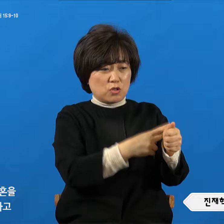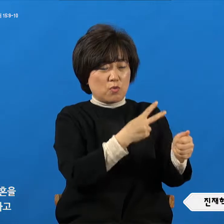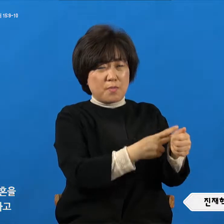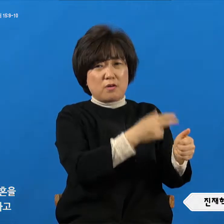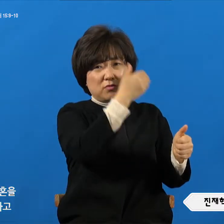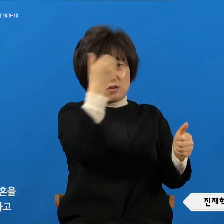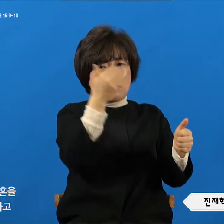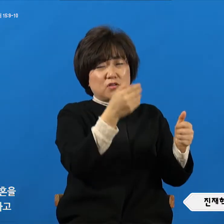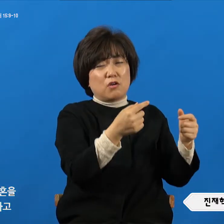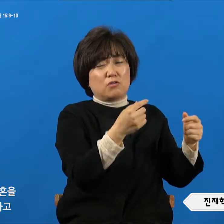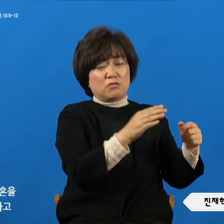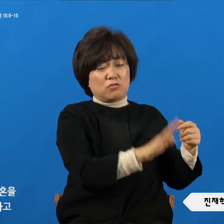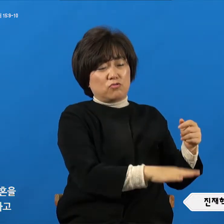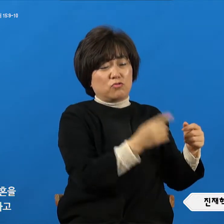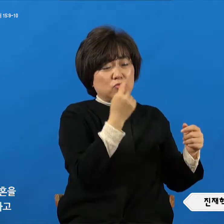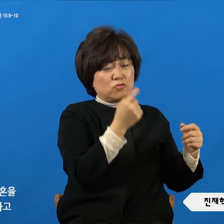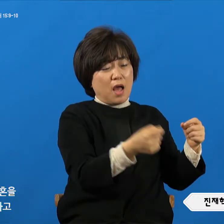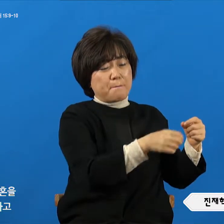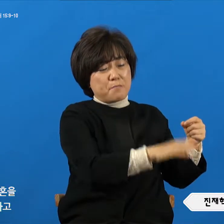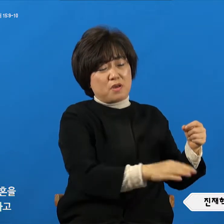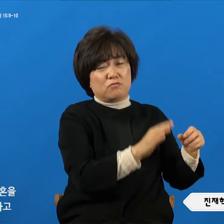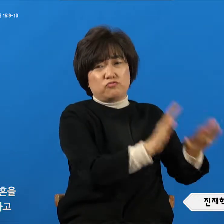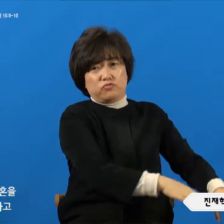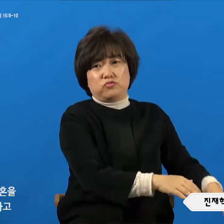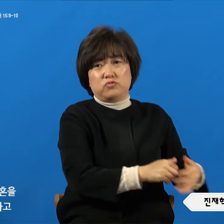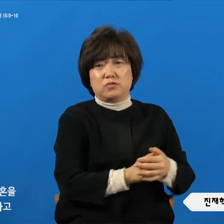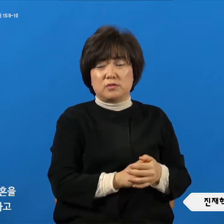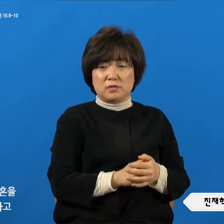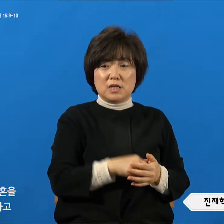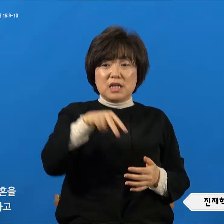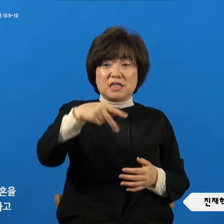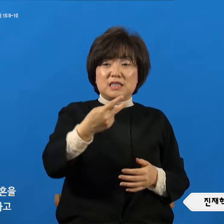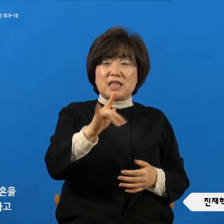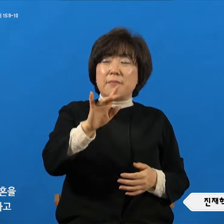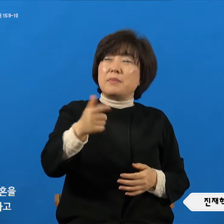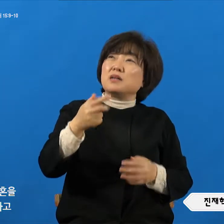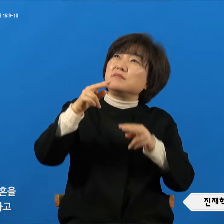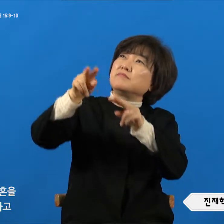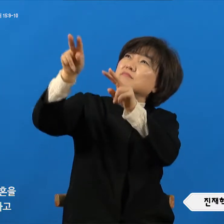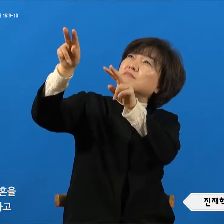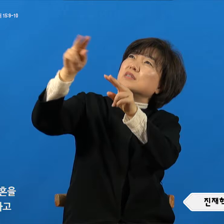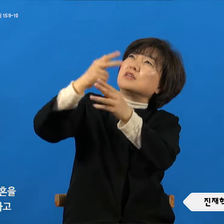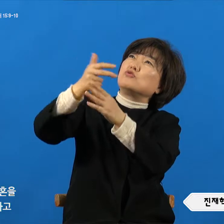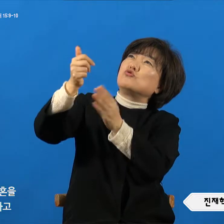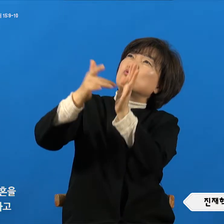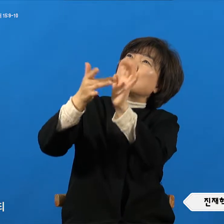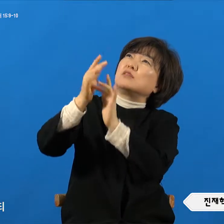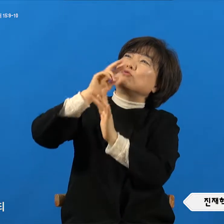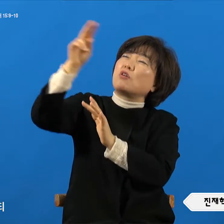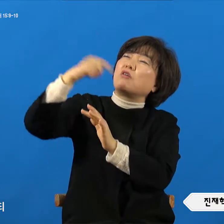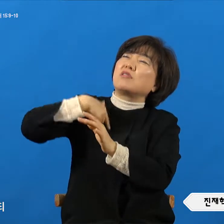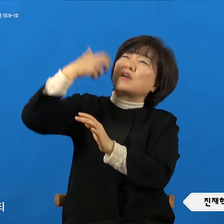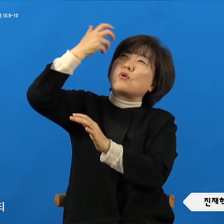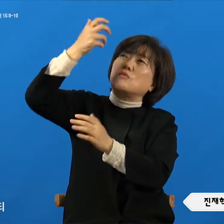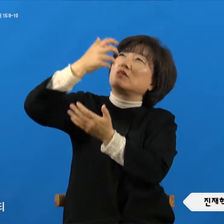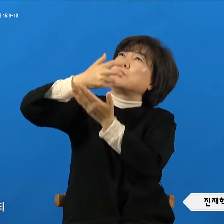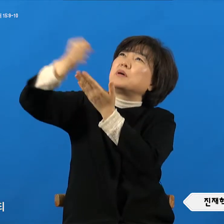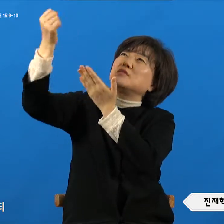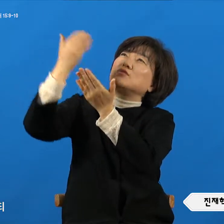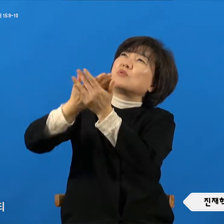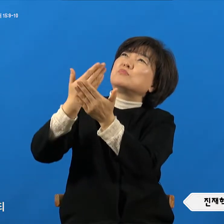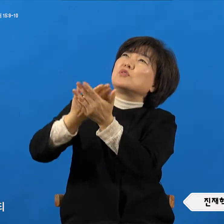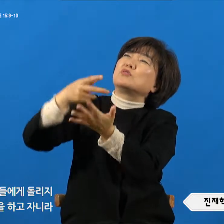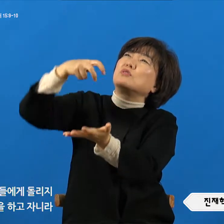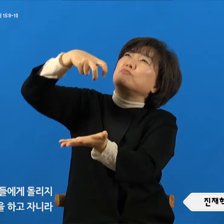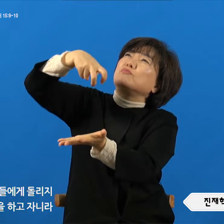돌로 스데반을 치니 스데반이 부르짖어 이르되, 주 예수여 내 영혼을 받으시옵소서 하고 무릎을 꿇고 크게